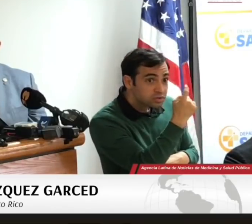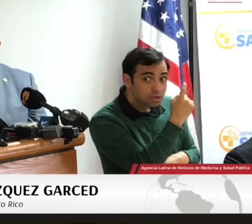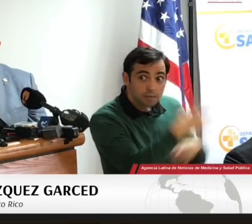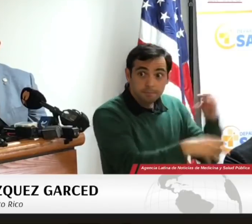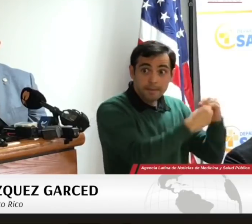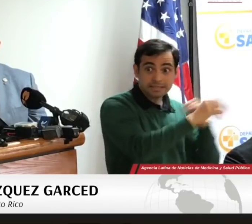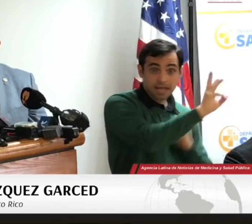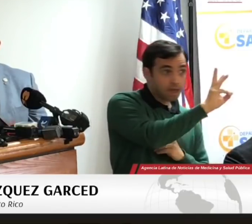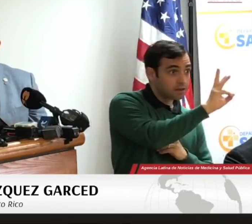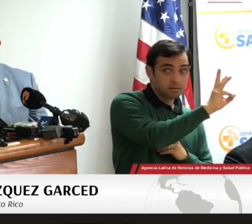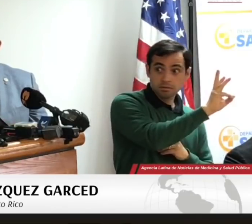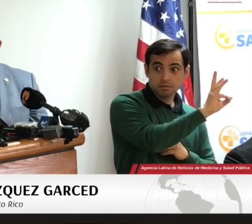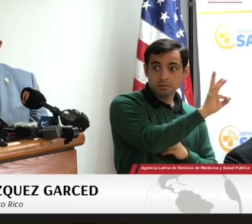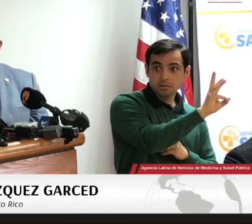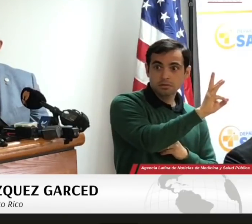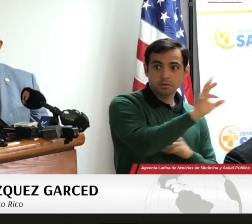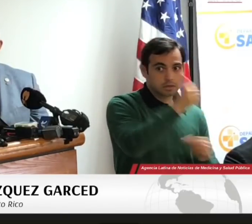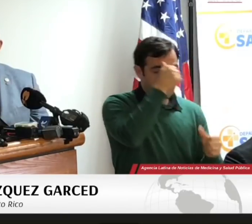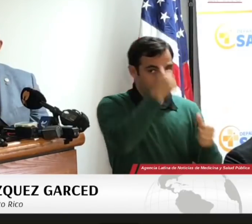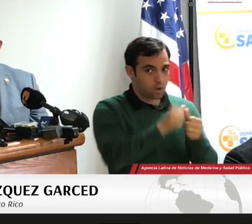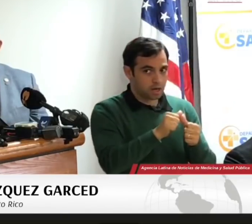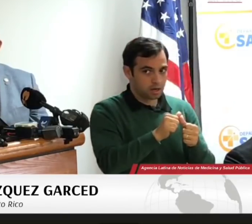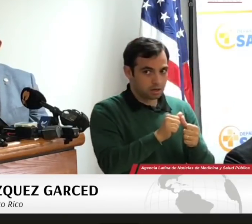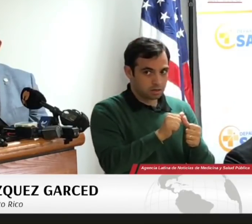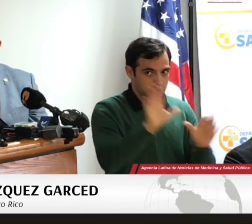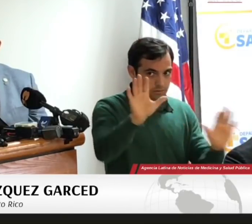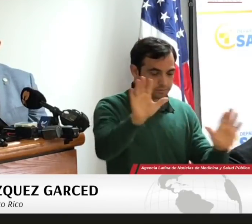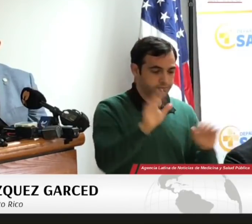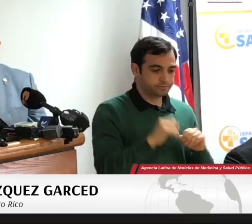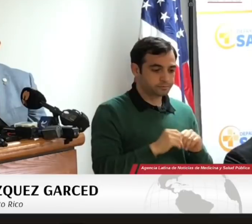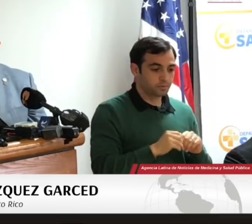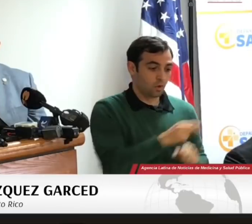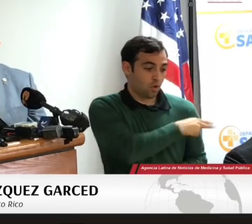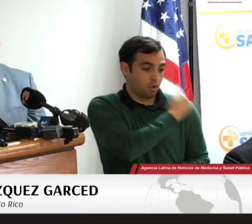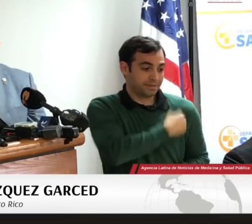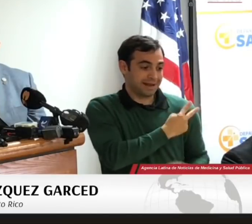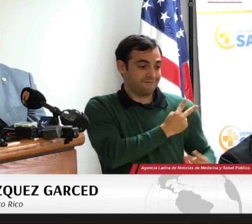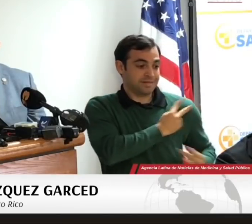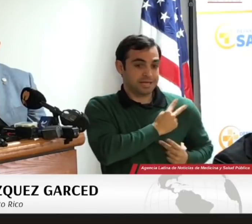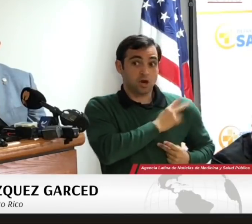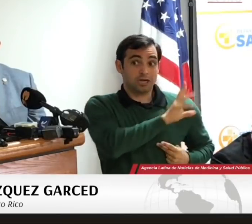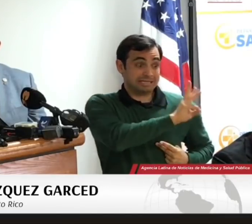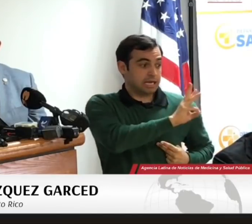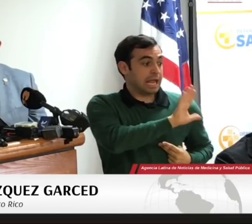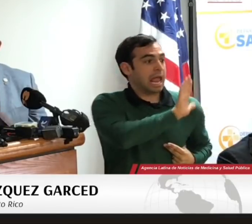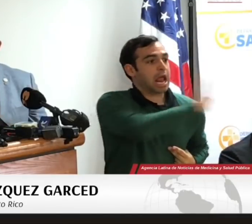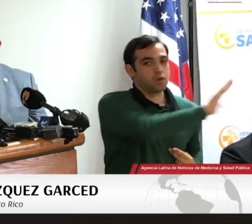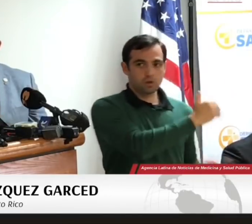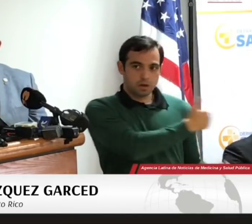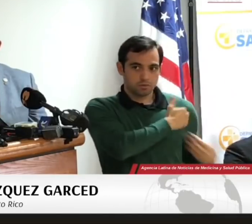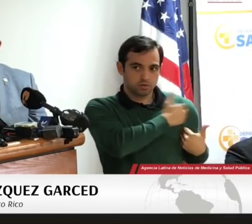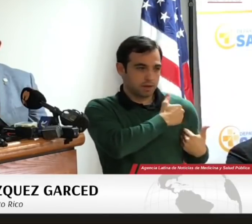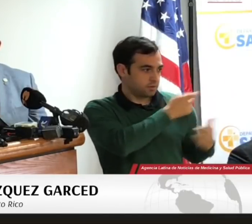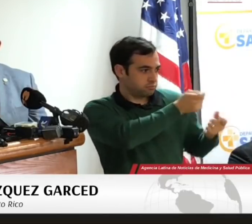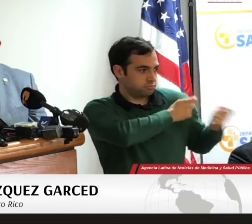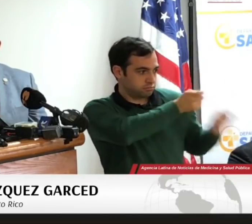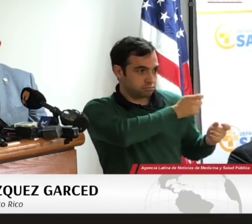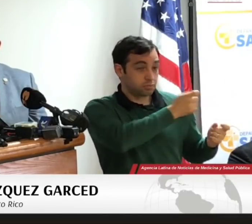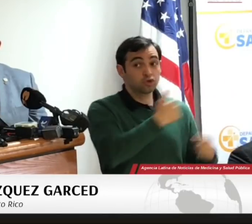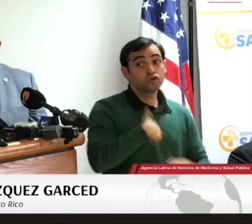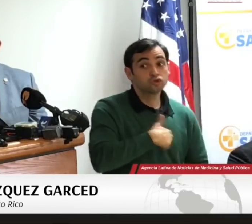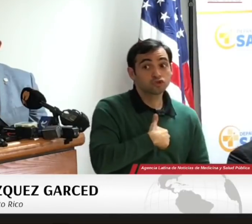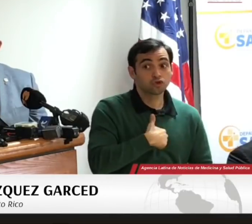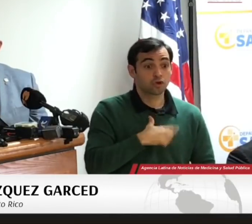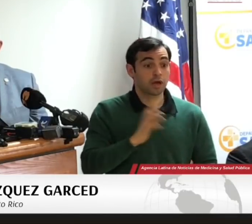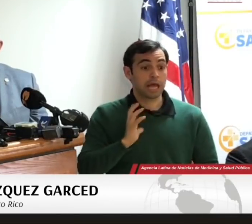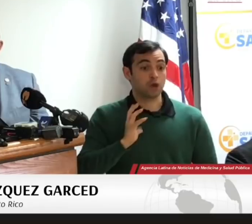Exacto, pero recuerden que los 6 del hospital de veteranos los maneja el hospital de veteranos. Nosotros tenemos en